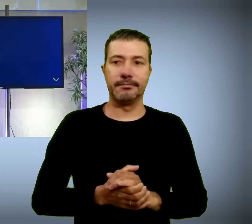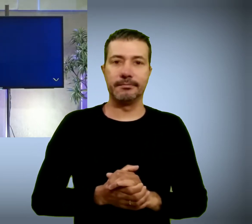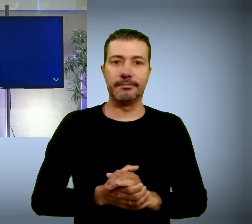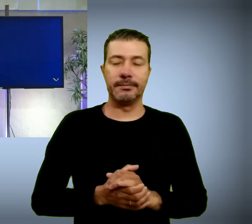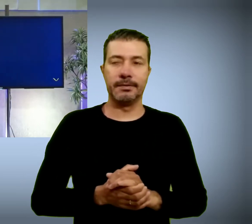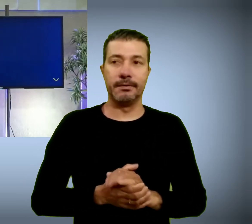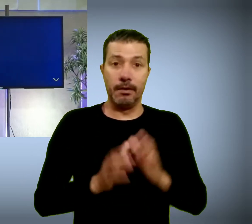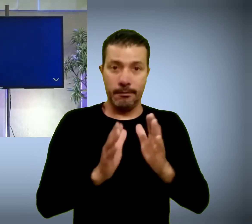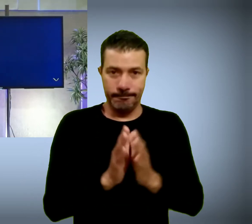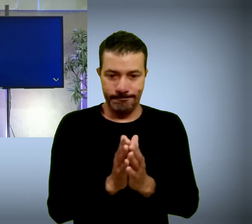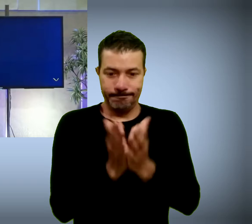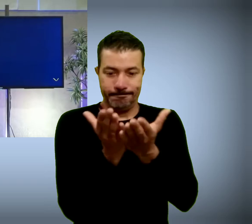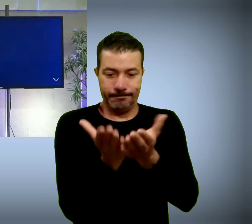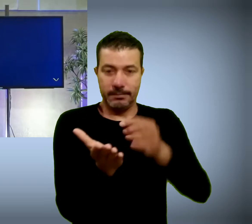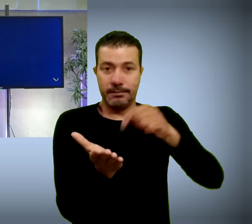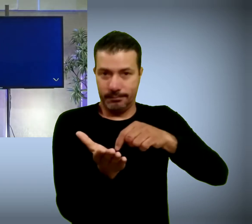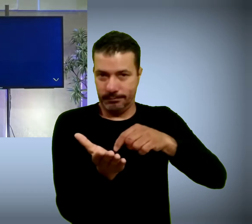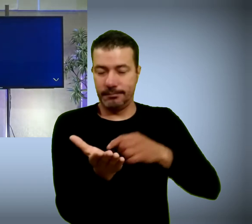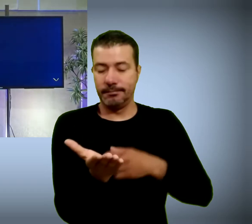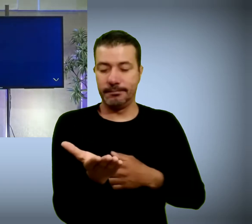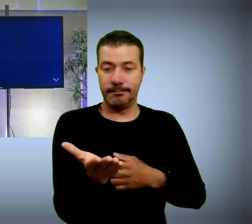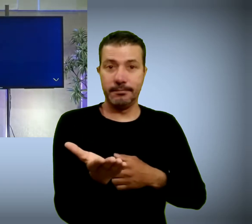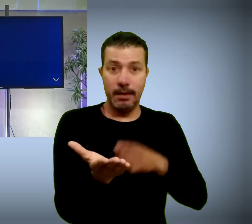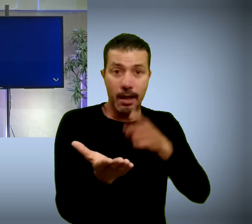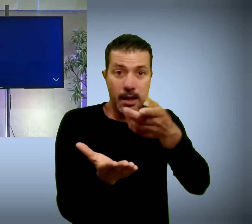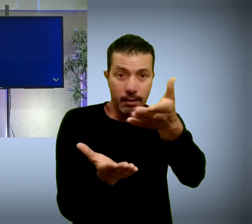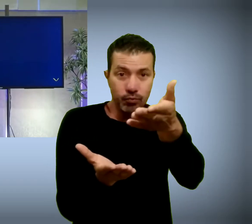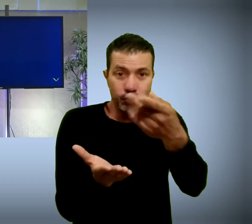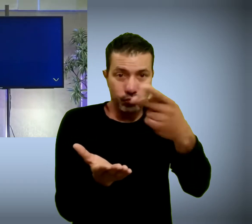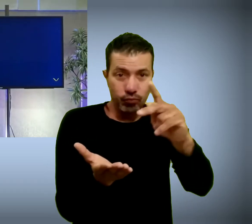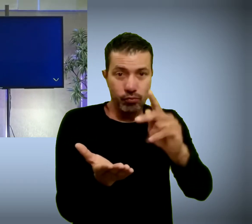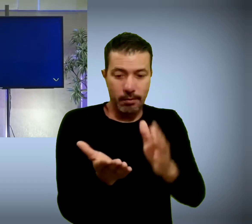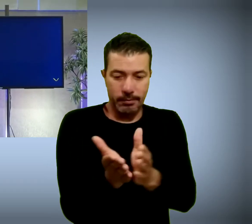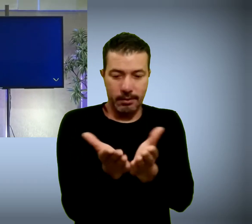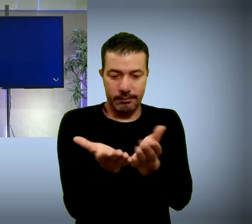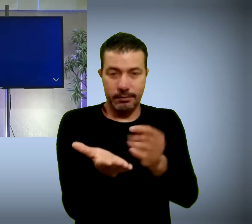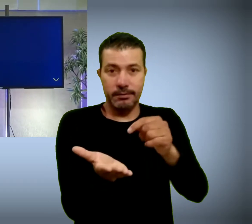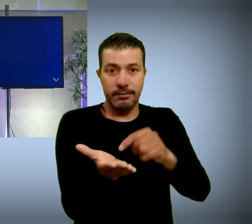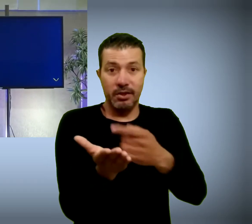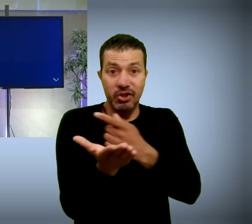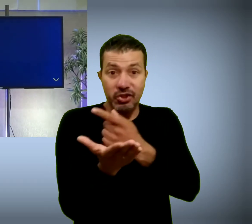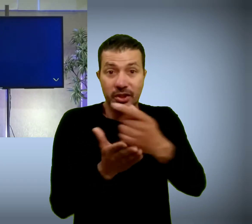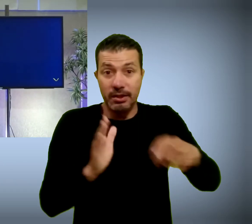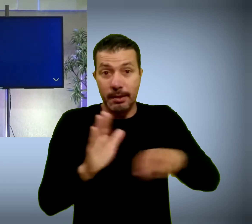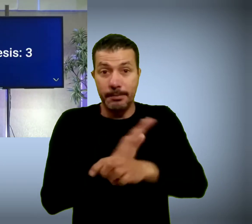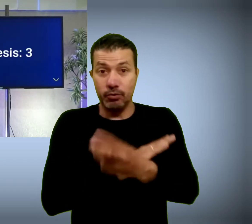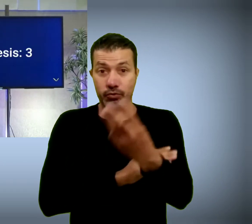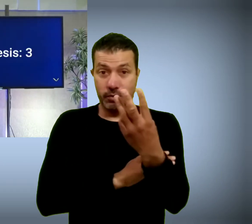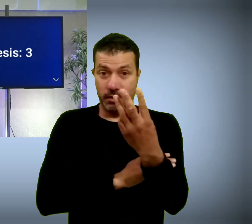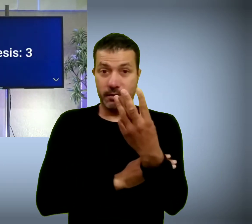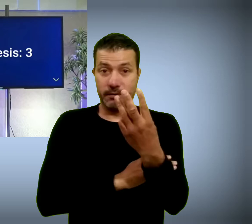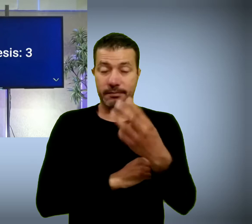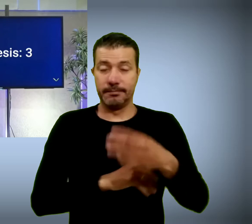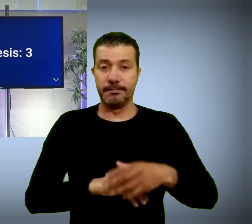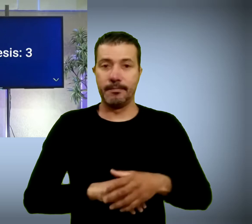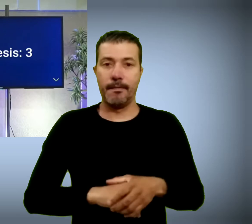Vou parar aqui e vou abrir a Bíblia agora. Você quer abrir a sua Bíblia, por gentileza? Gênesis capítulo 3.